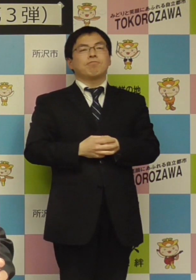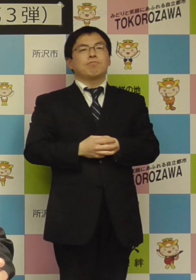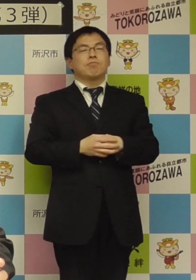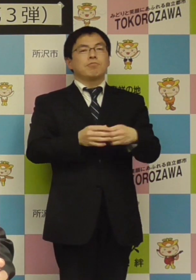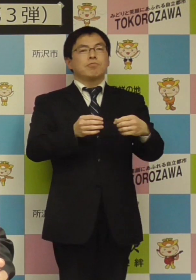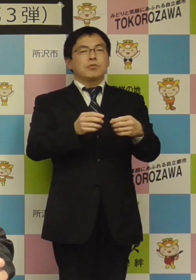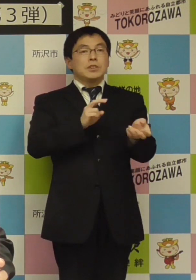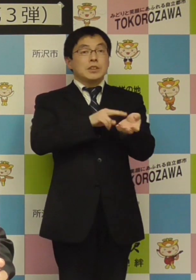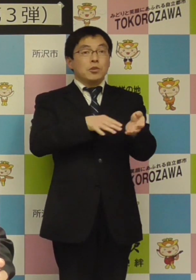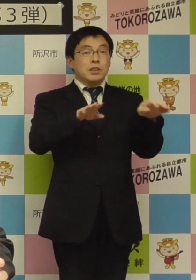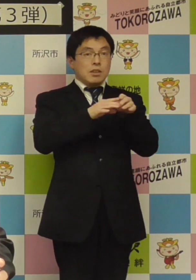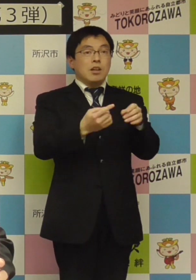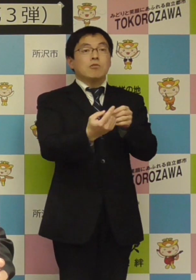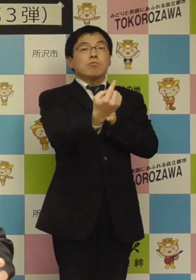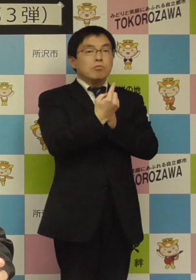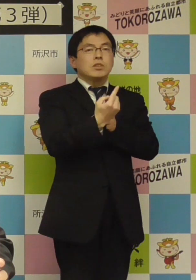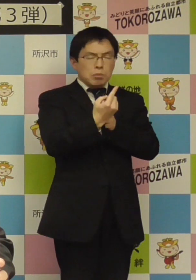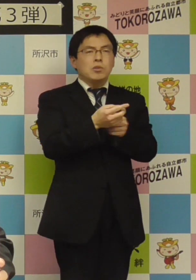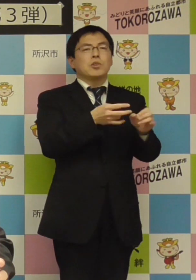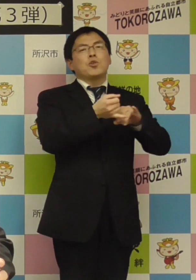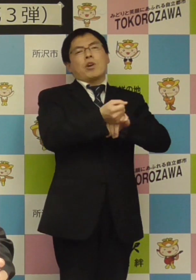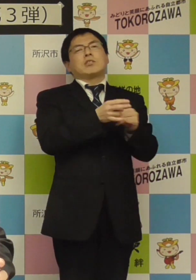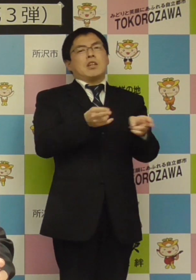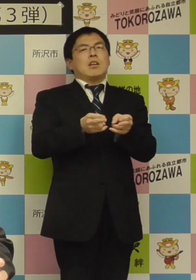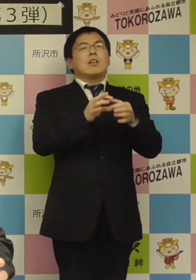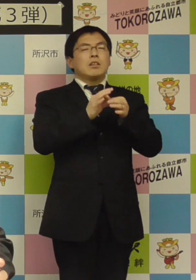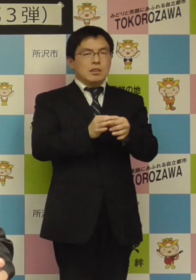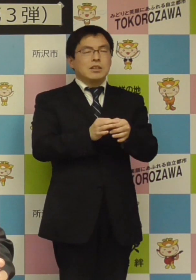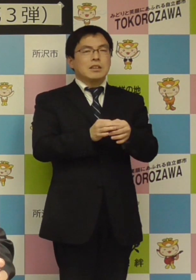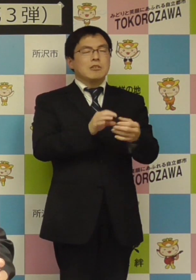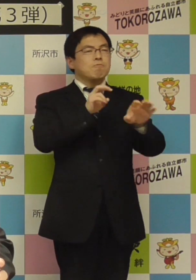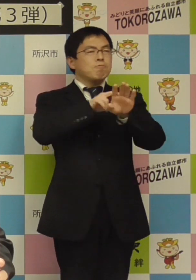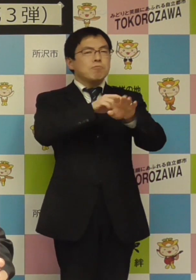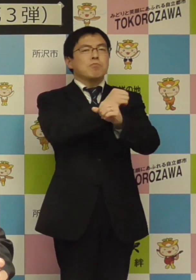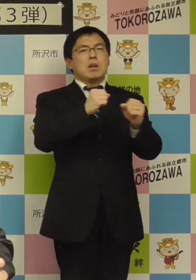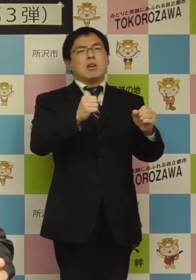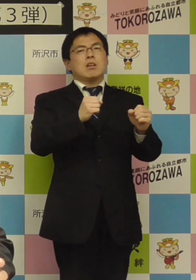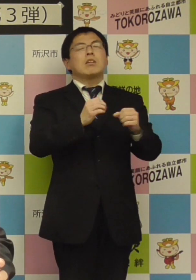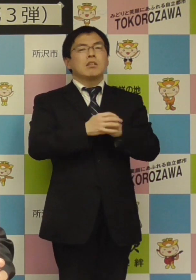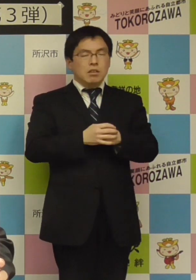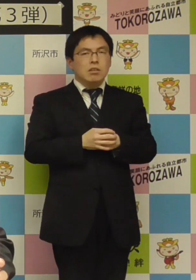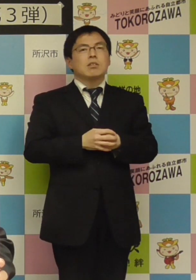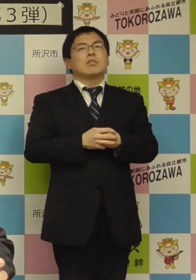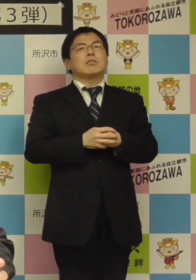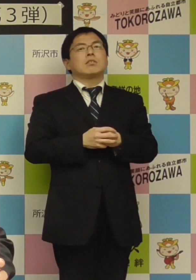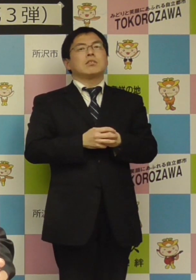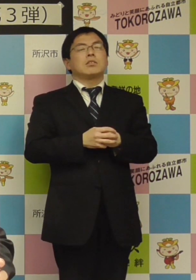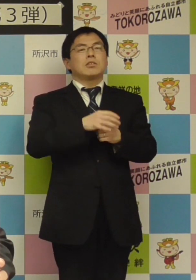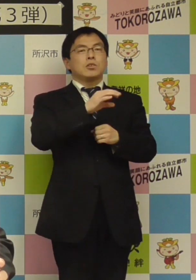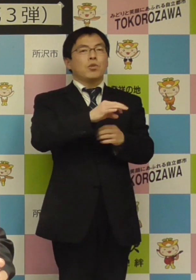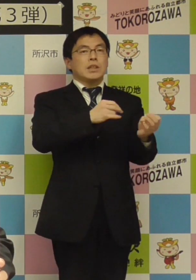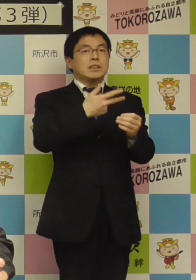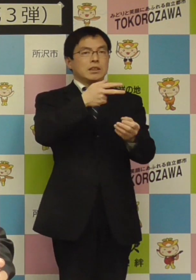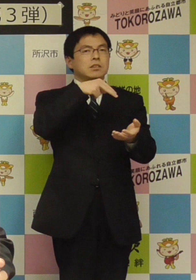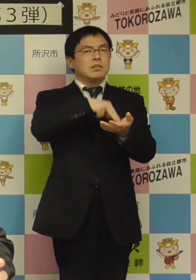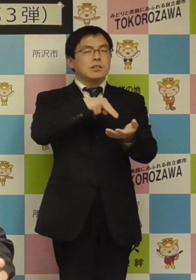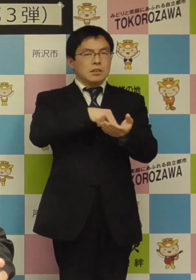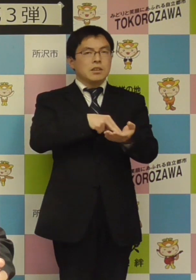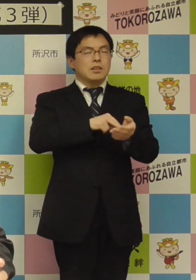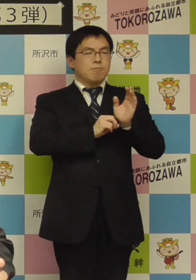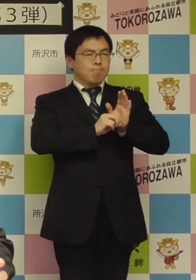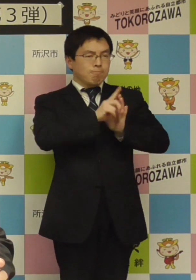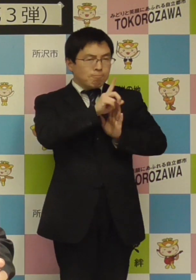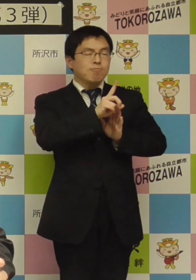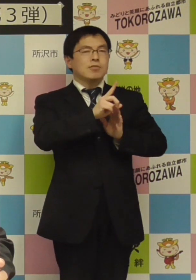直接来られても予約制ですので受診はできませんが、所沢市として発